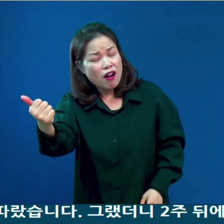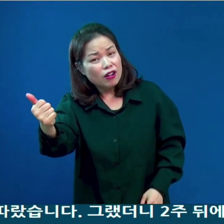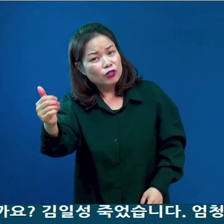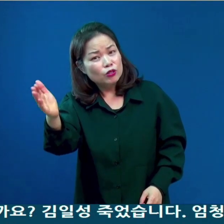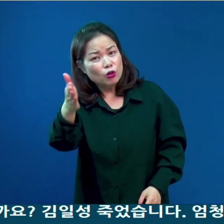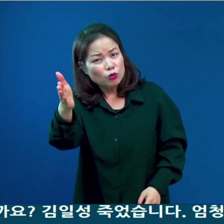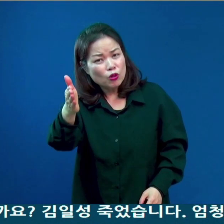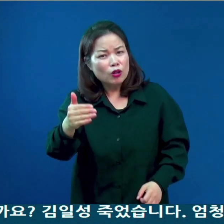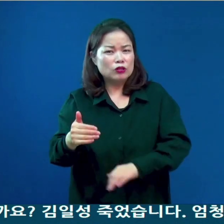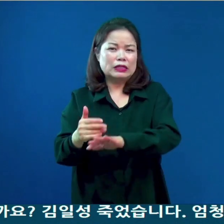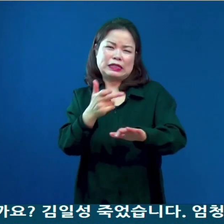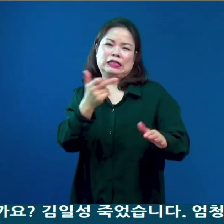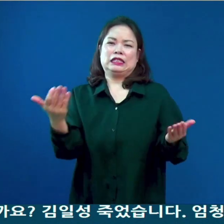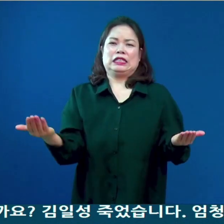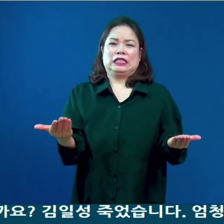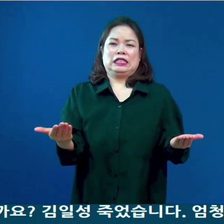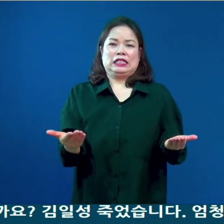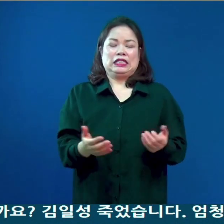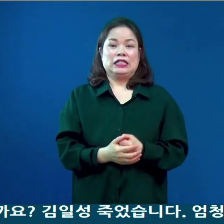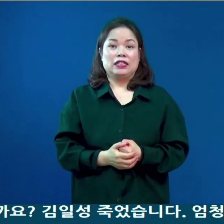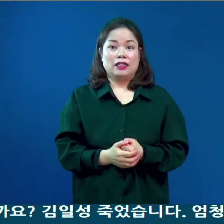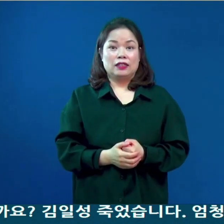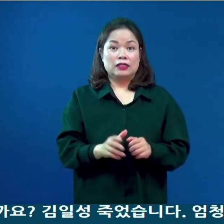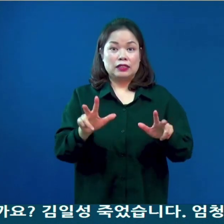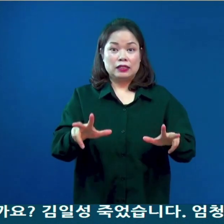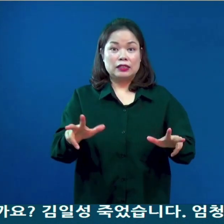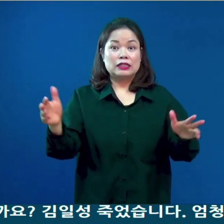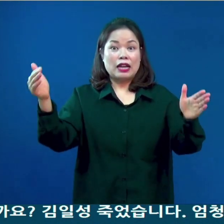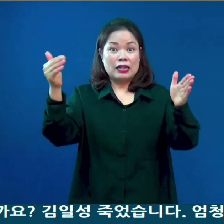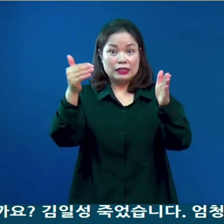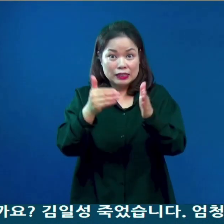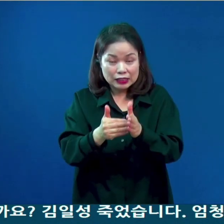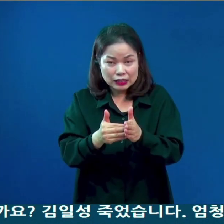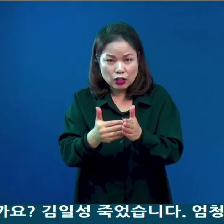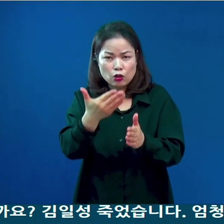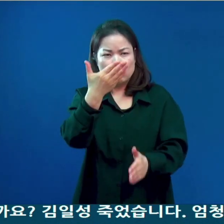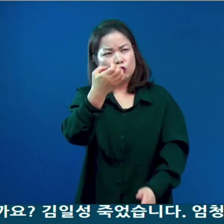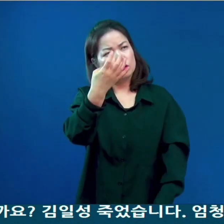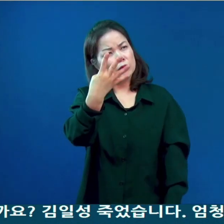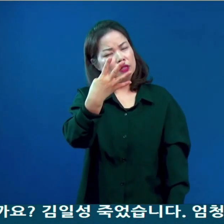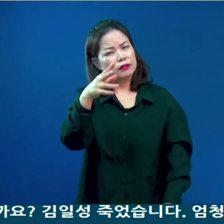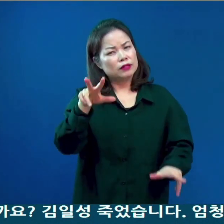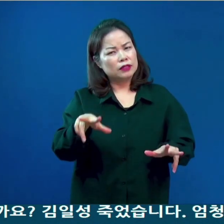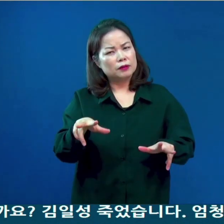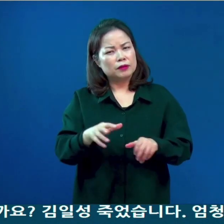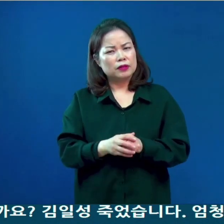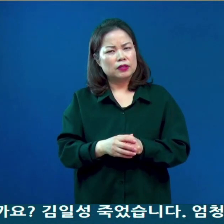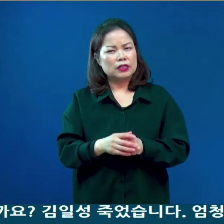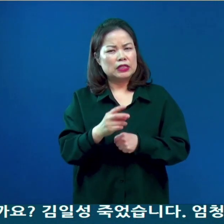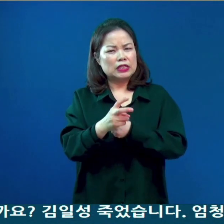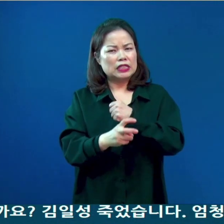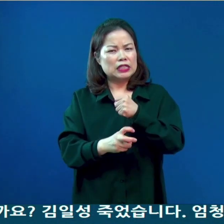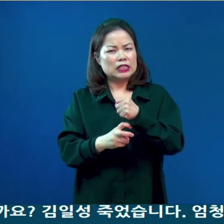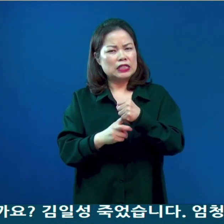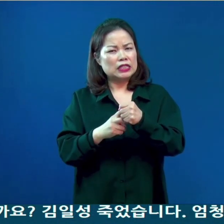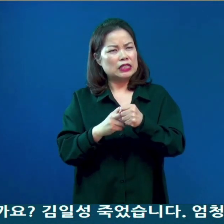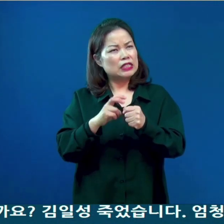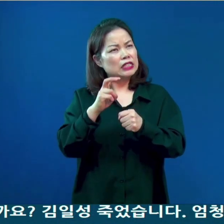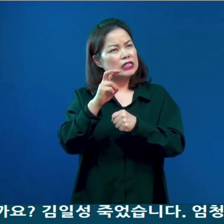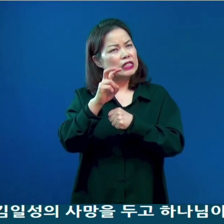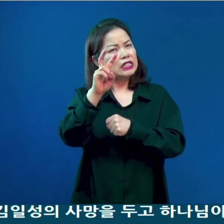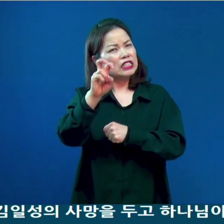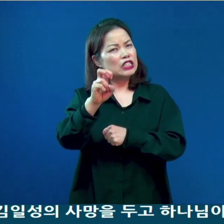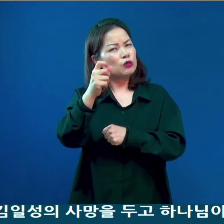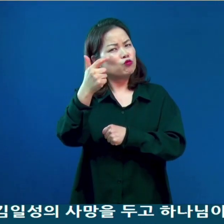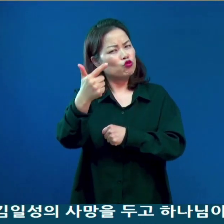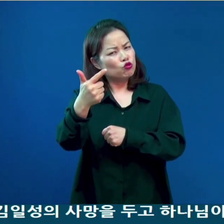그만큼 저에게는 큰 일이었습니다. 그때부터 지금까지 94년이니까 지금 약 한 26년, 7년여간을